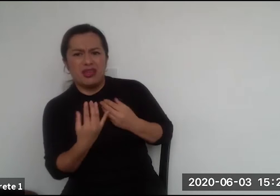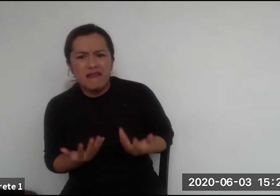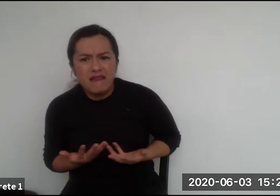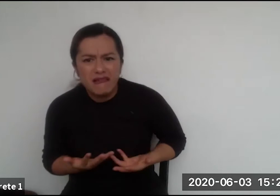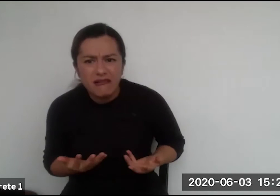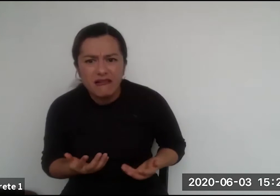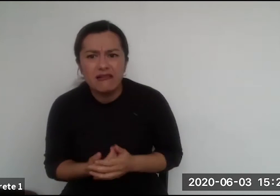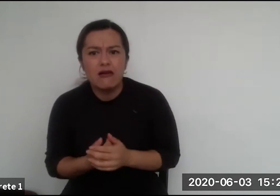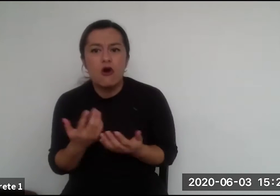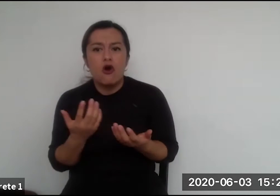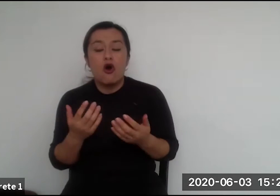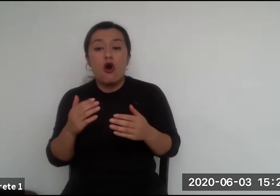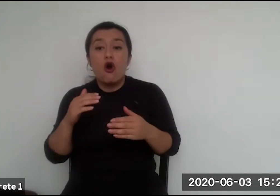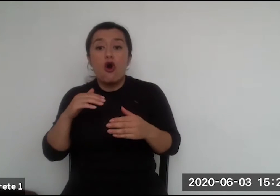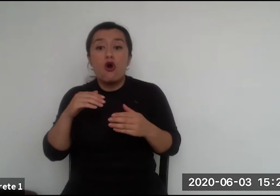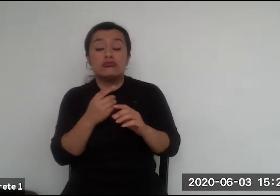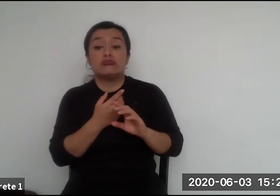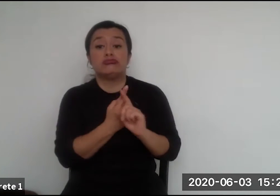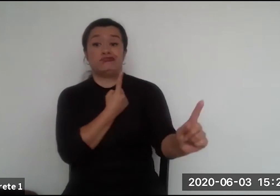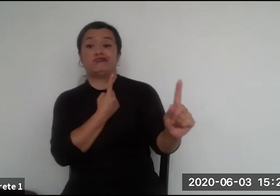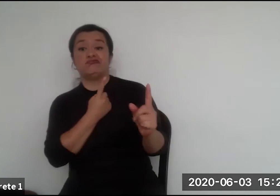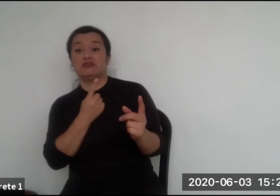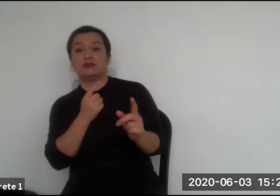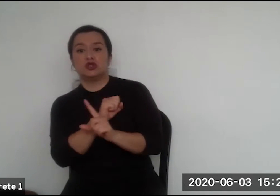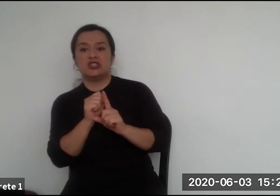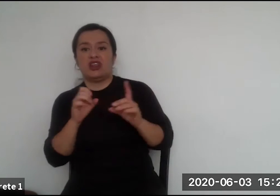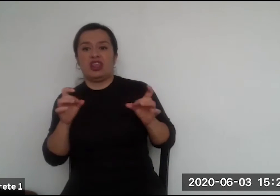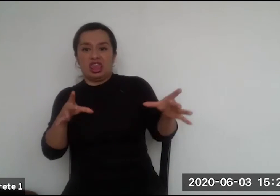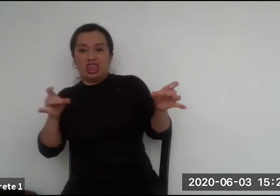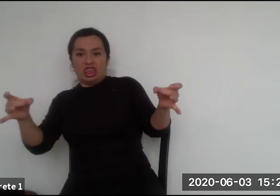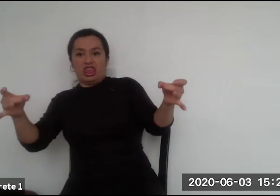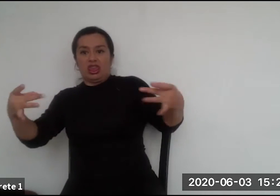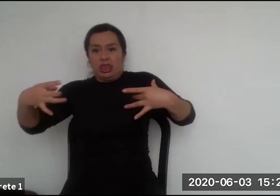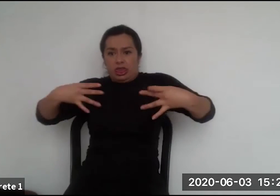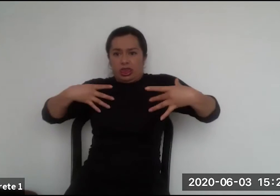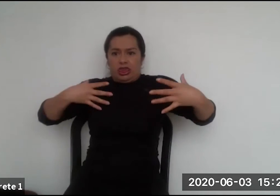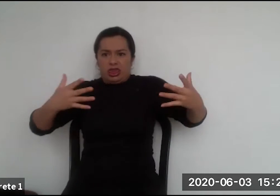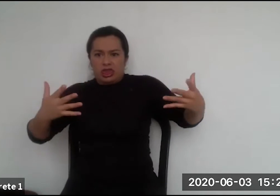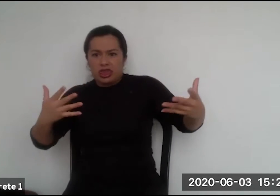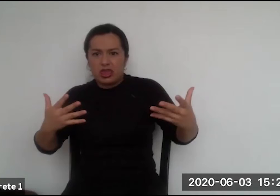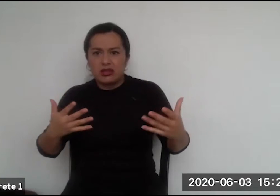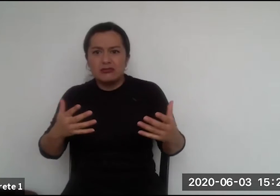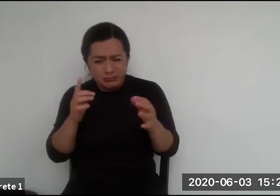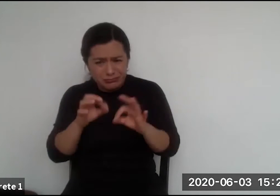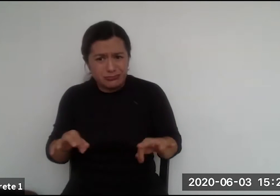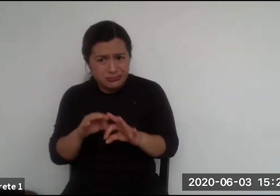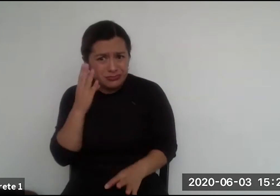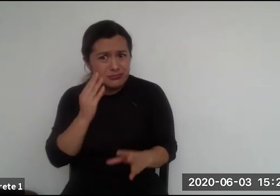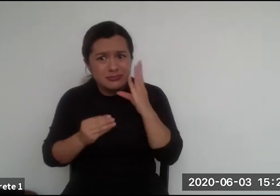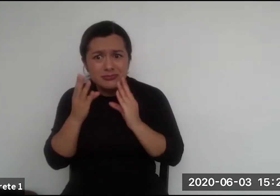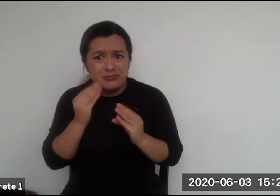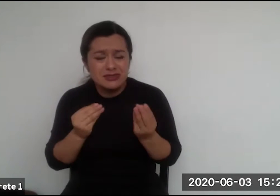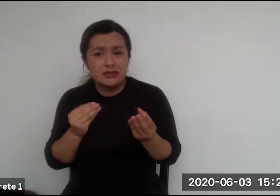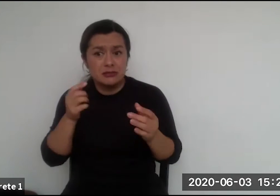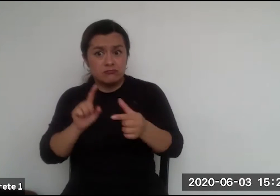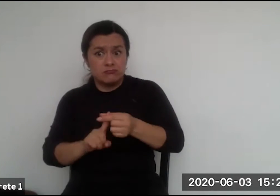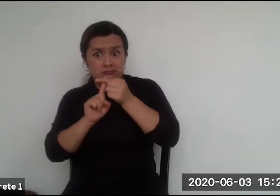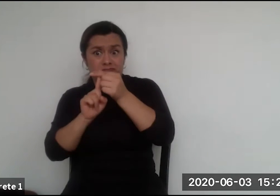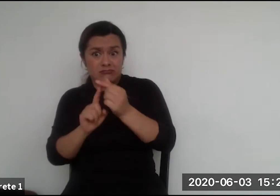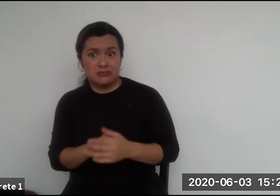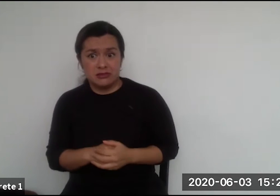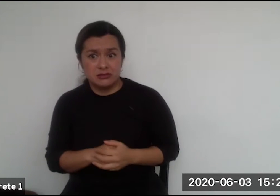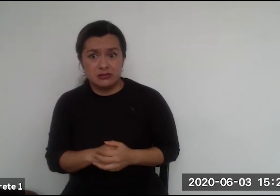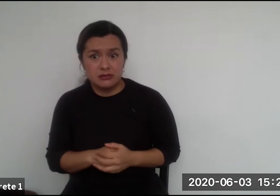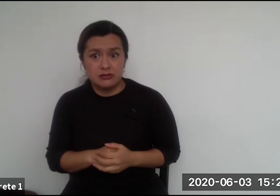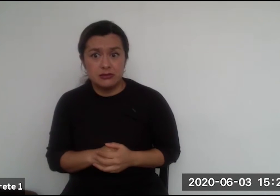do isolamento social, que talvez a deficiência traga, mas ela possui outras formas, né? E tem a ver também